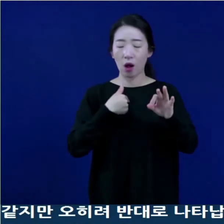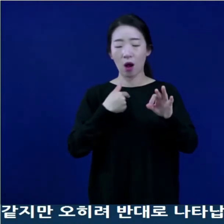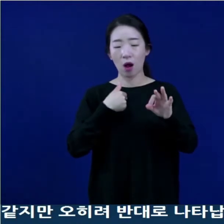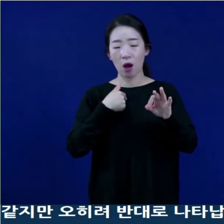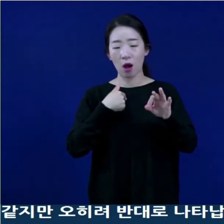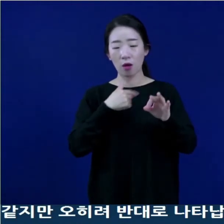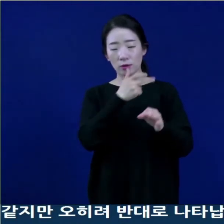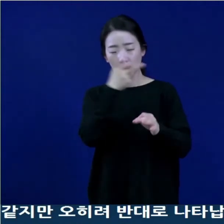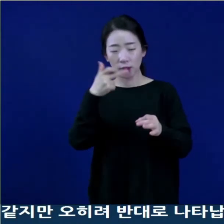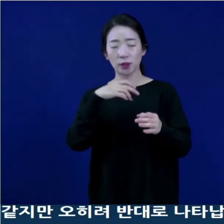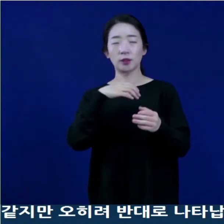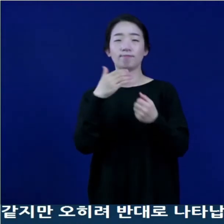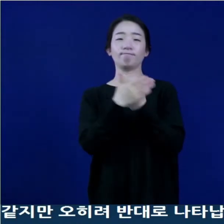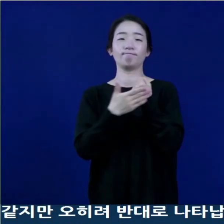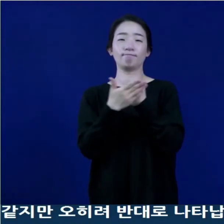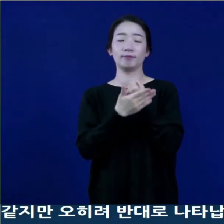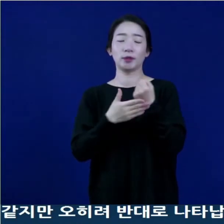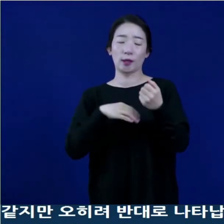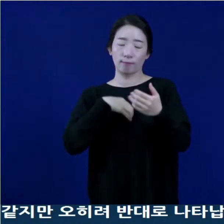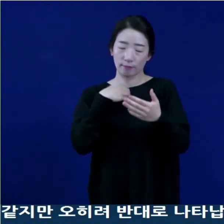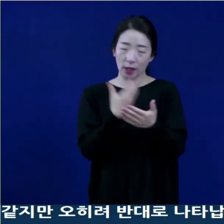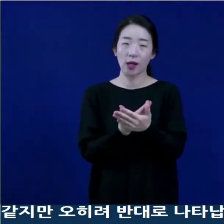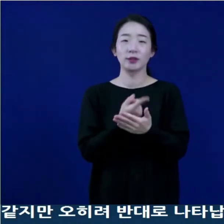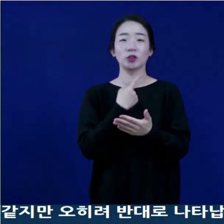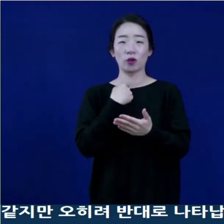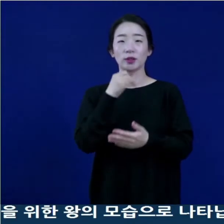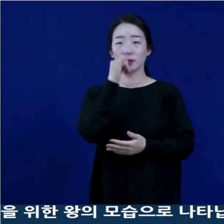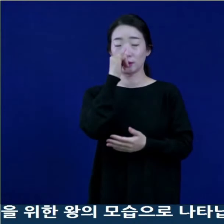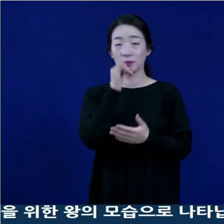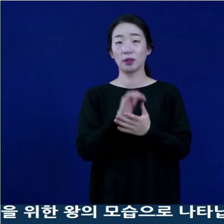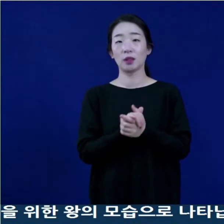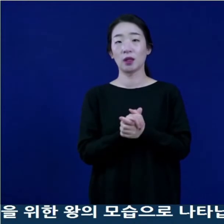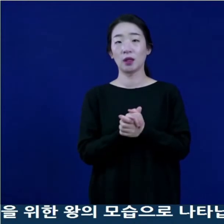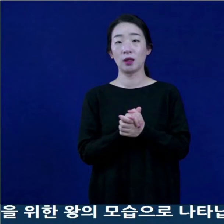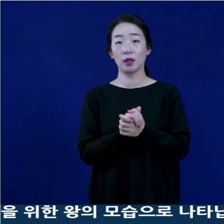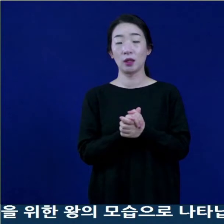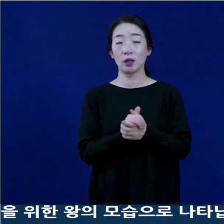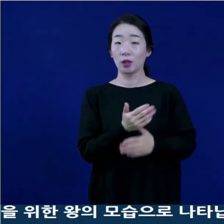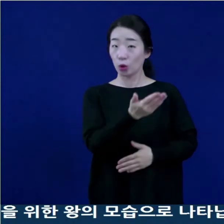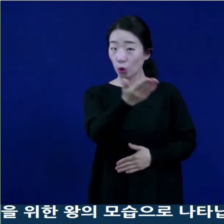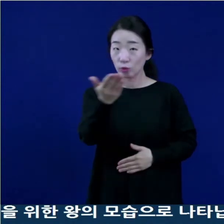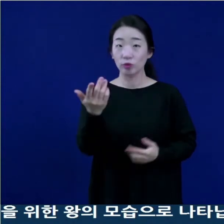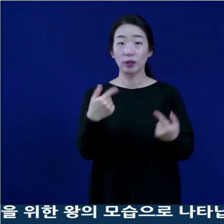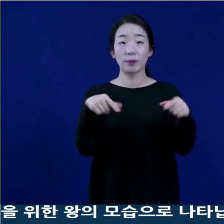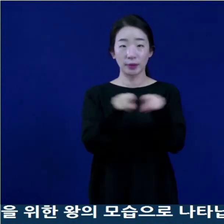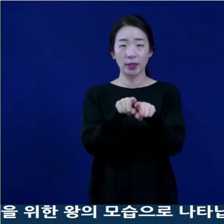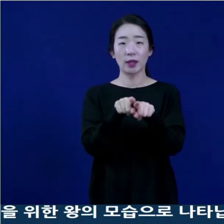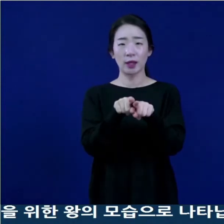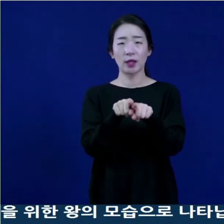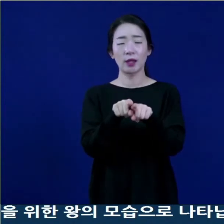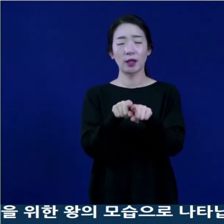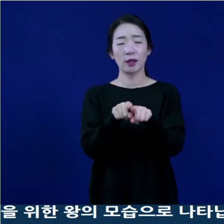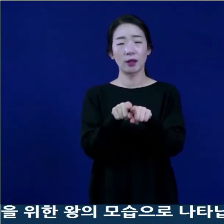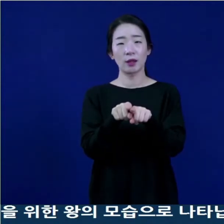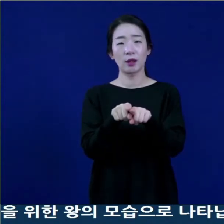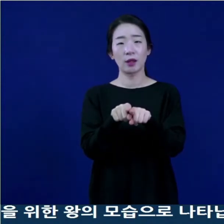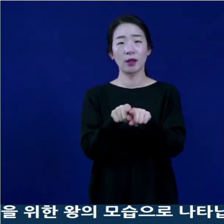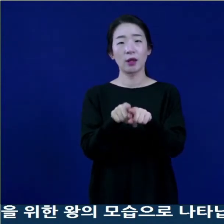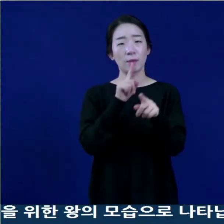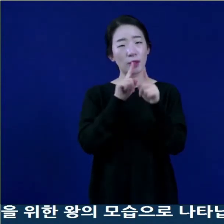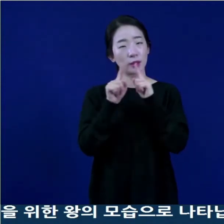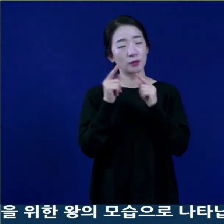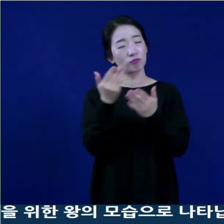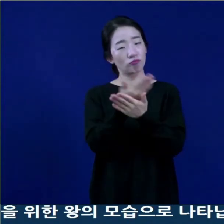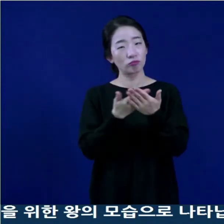있었습니다. 지난 고난주간 동안 이 말씀을 우리 사랑하는 성도님들하고 나눴는데 그때는 아무도 안